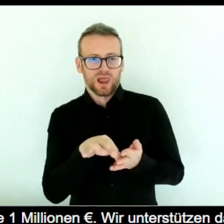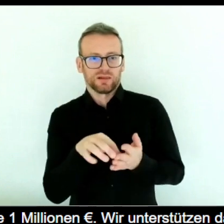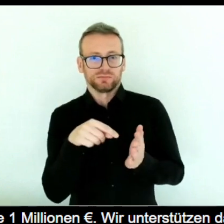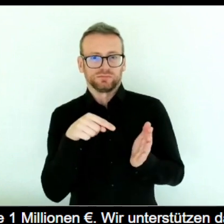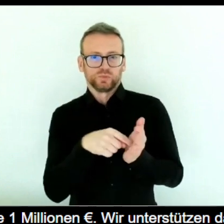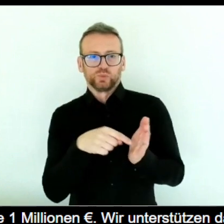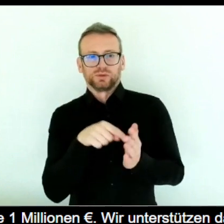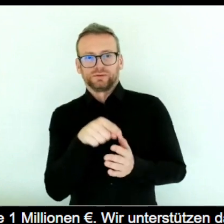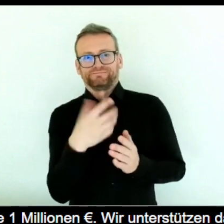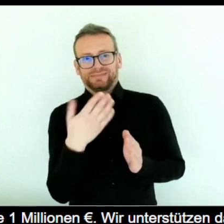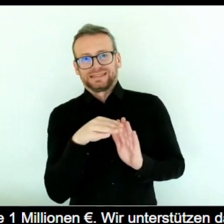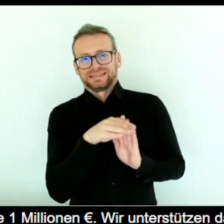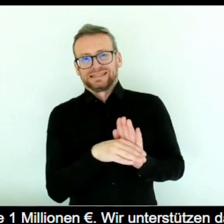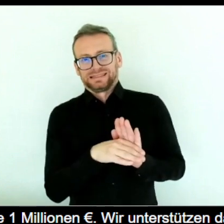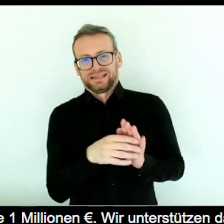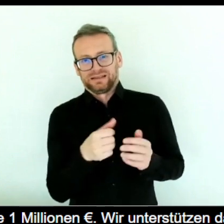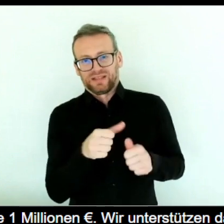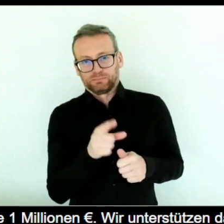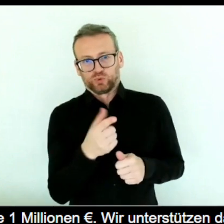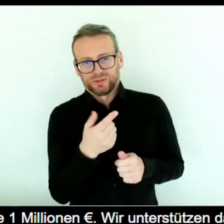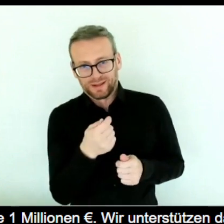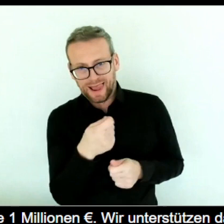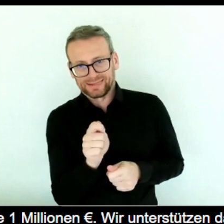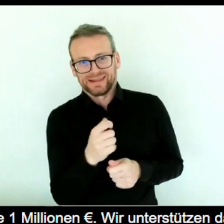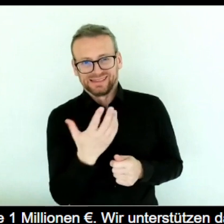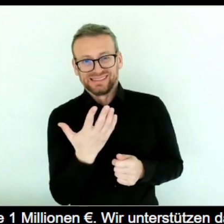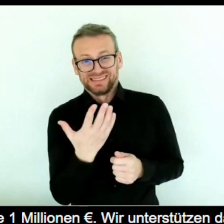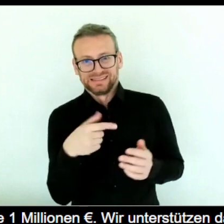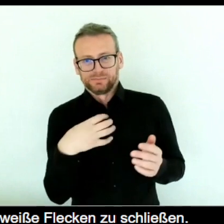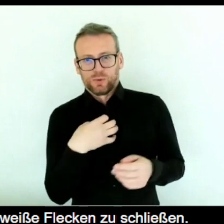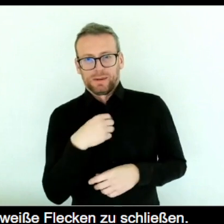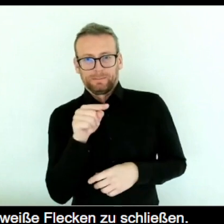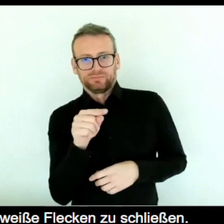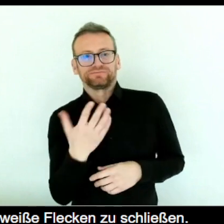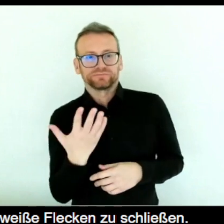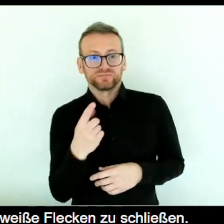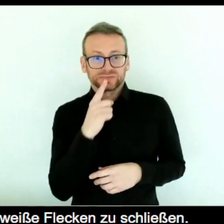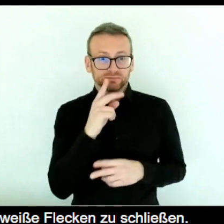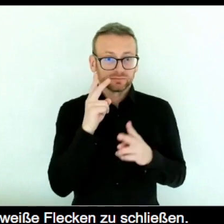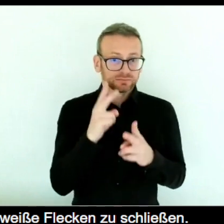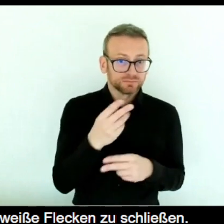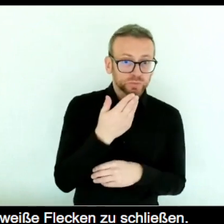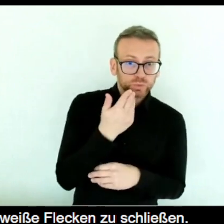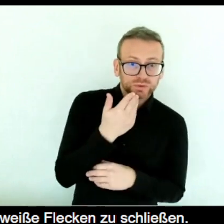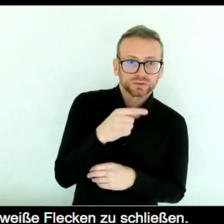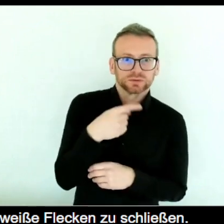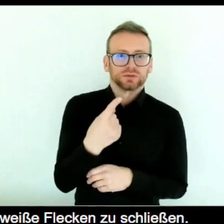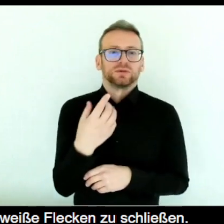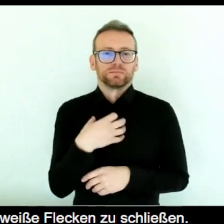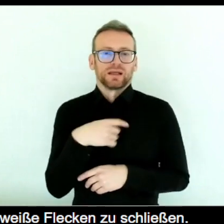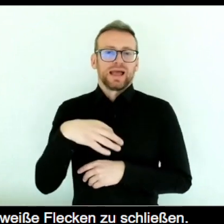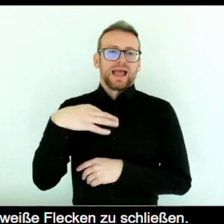weil sie sagen, wenn wir einen Mast fördern und ein Mobilfunkanbieter installiert darauf seine Antenne,